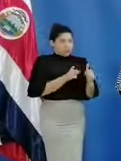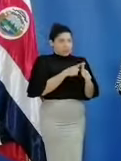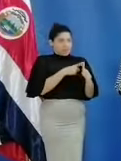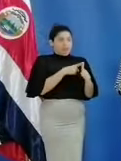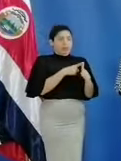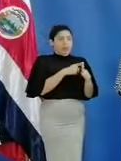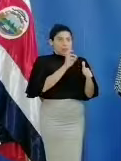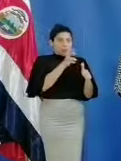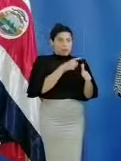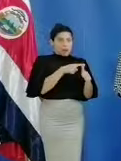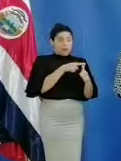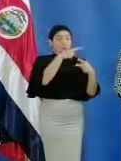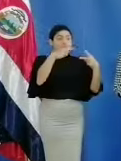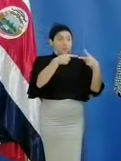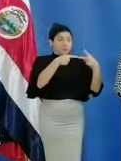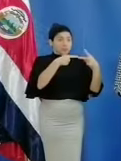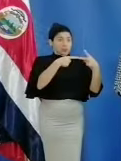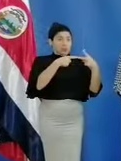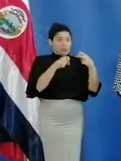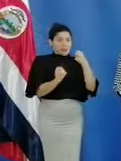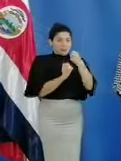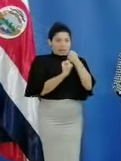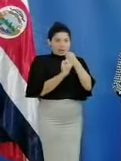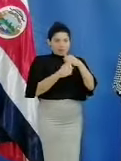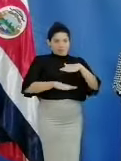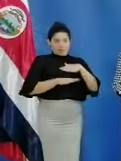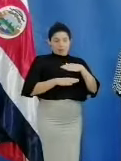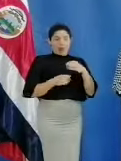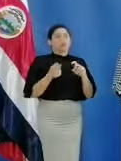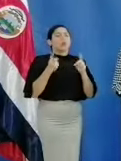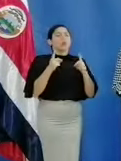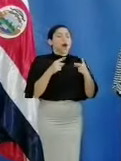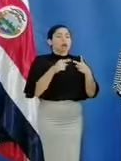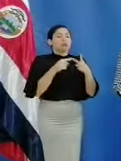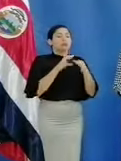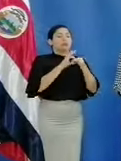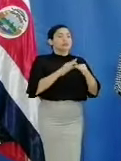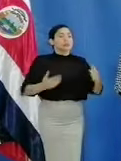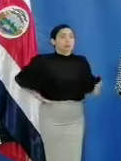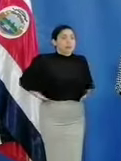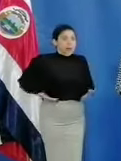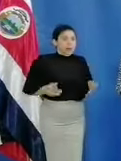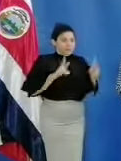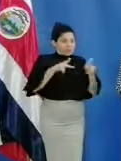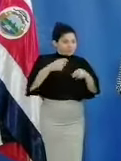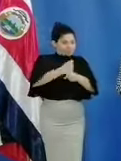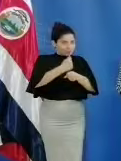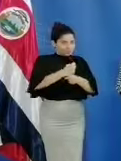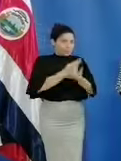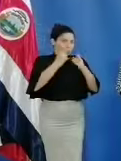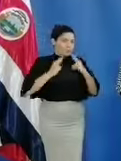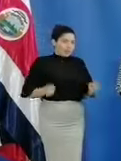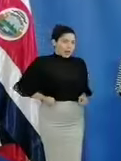primer tema. El segundo pilar que se va a desarrollar tiene que ver con el personal y con el recurso humano. El